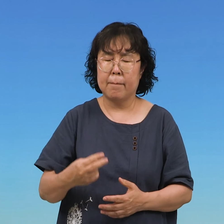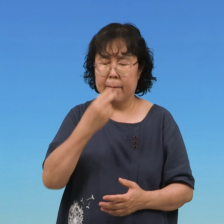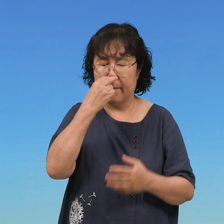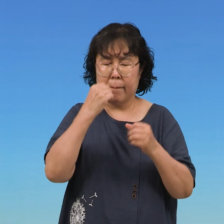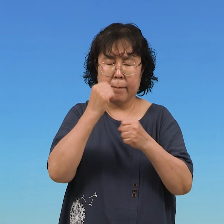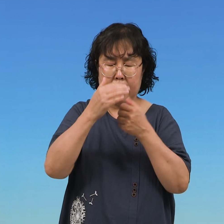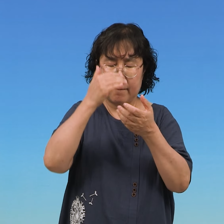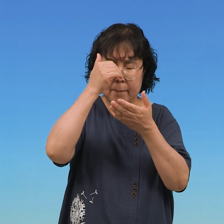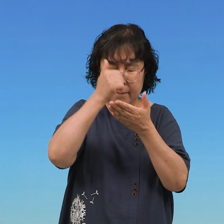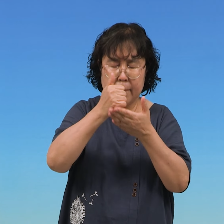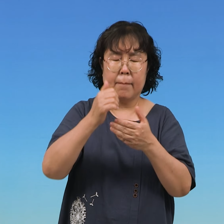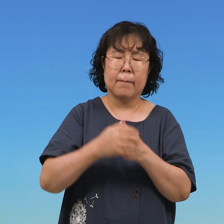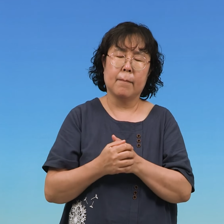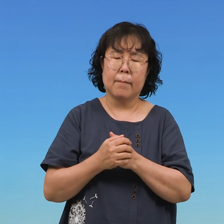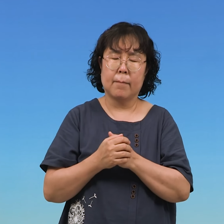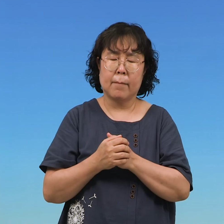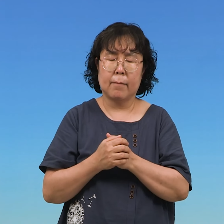살아계신 하나님,